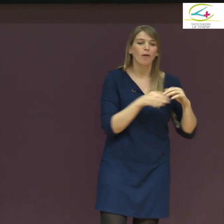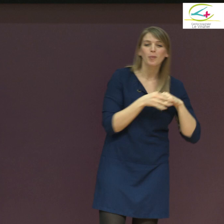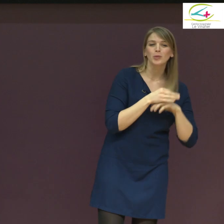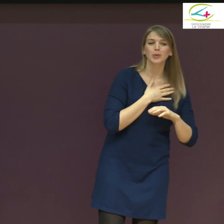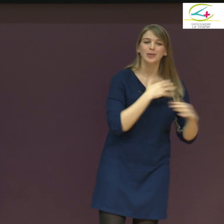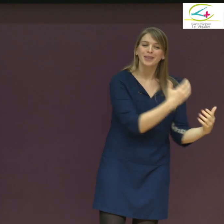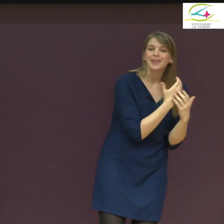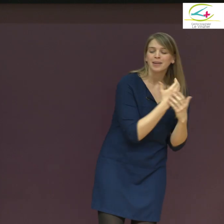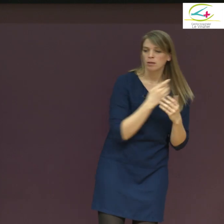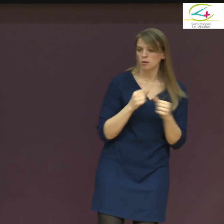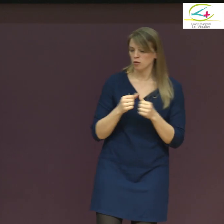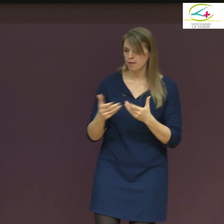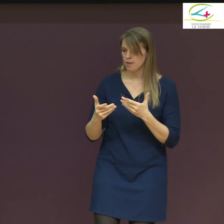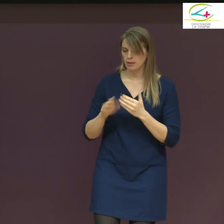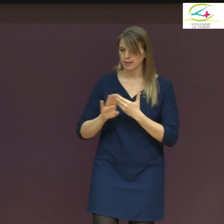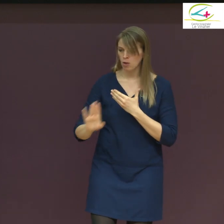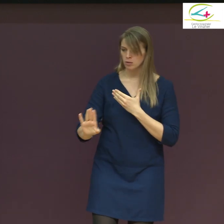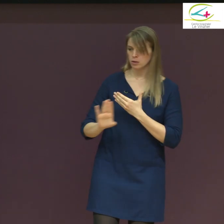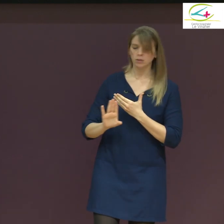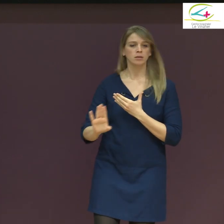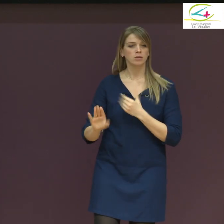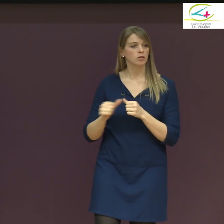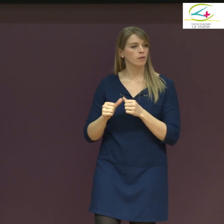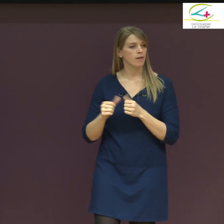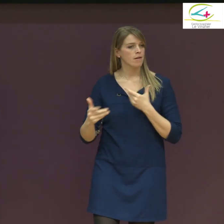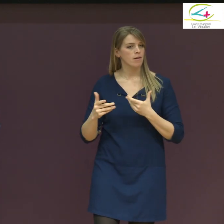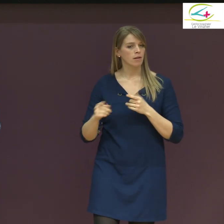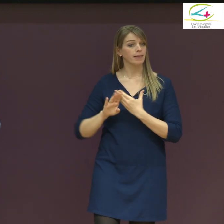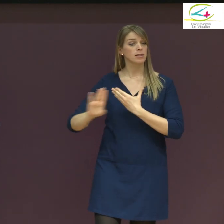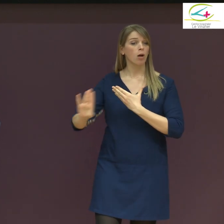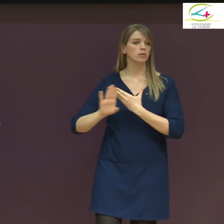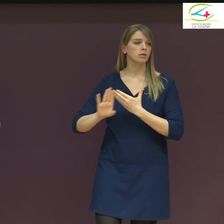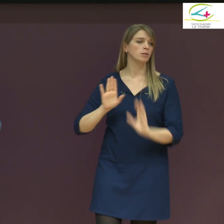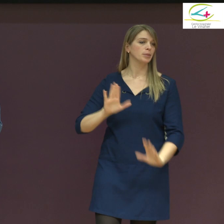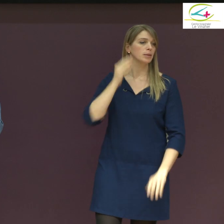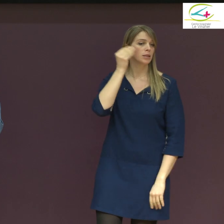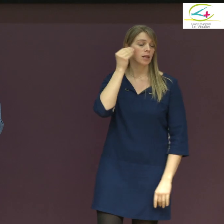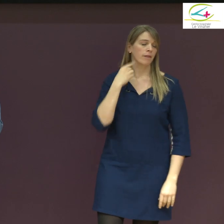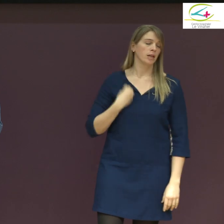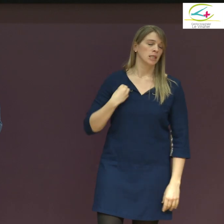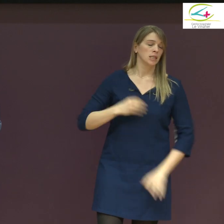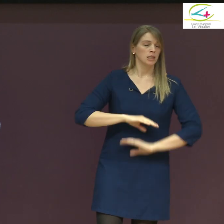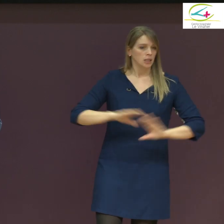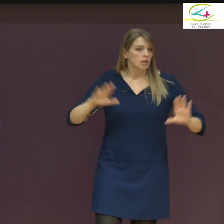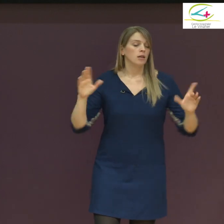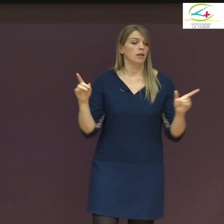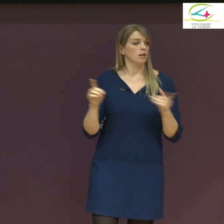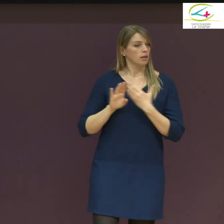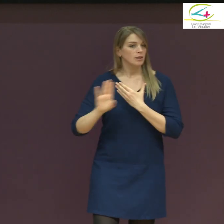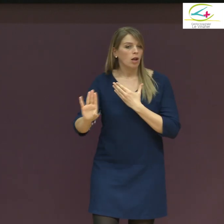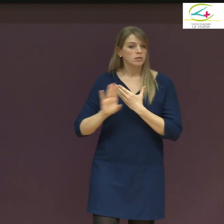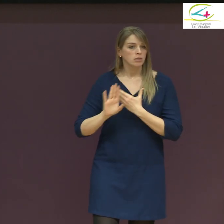épouse? Quelle distance je devais prendre? La distance, ça, c'est un truc de psychiatre qui me fatigue, mais non compliqué. C'était quoi